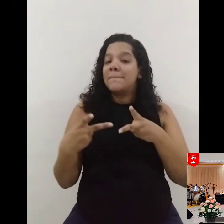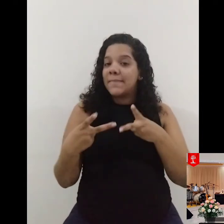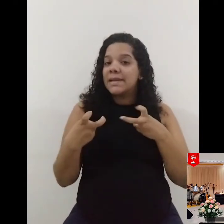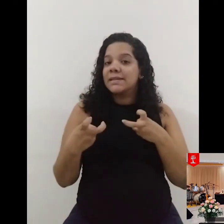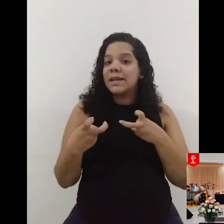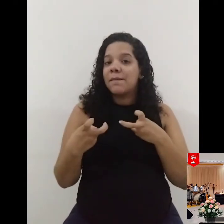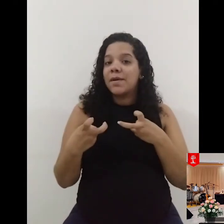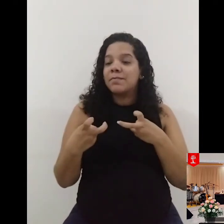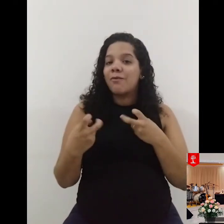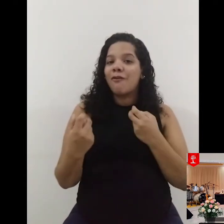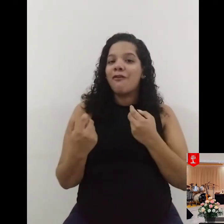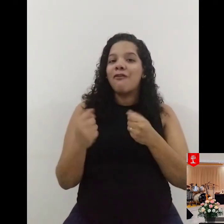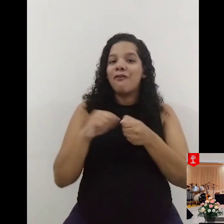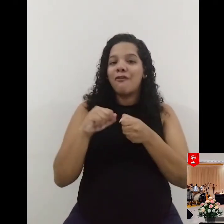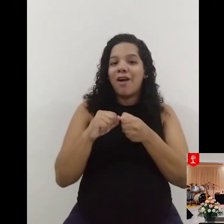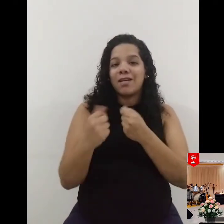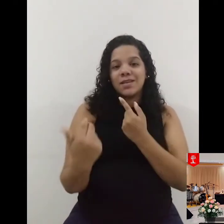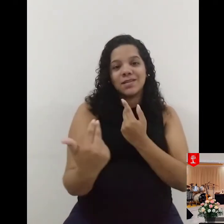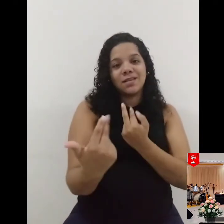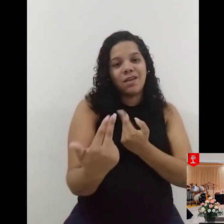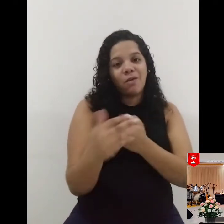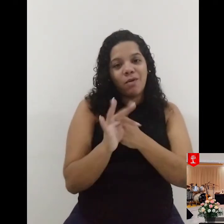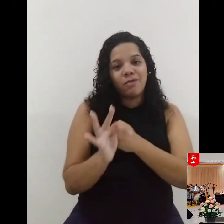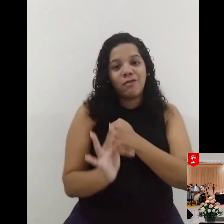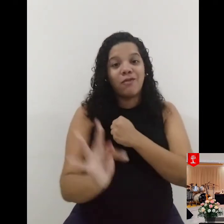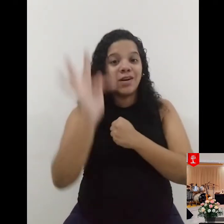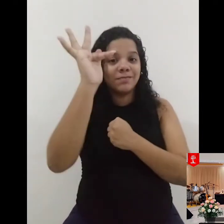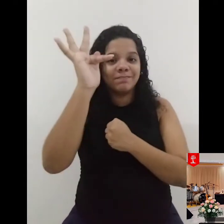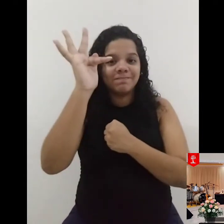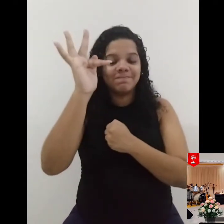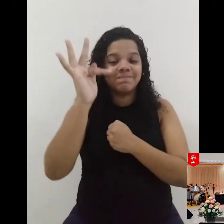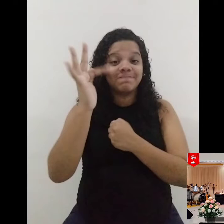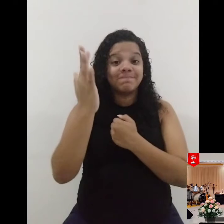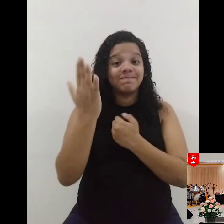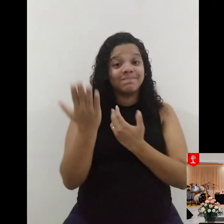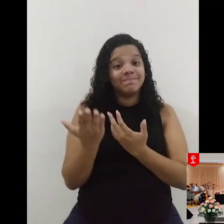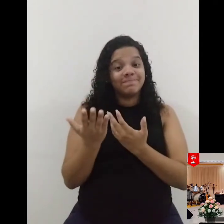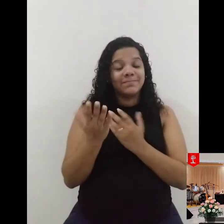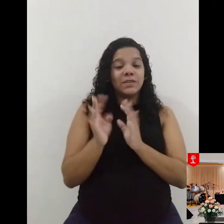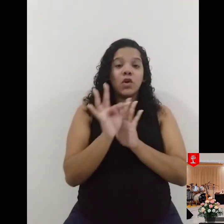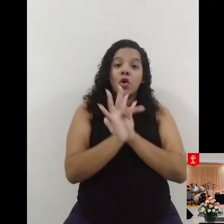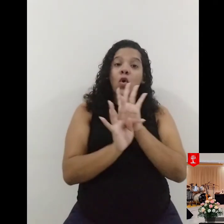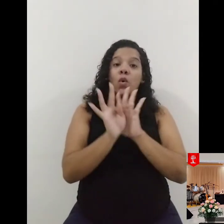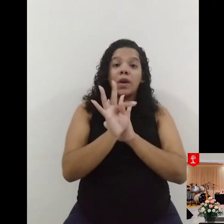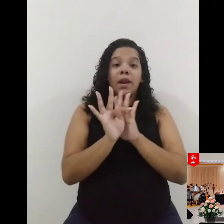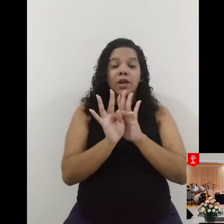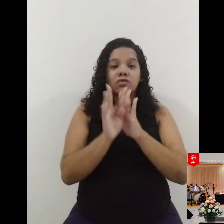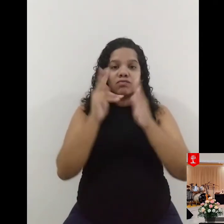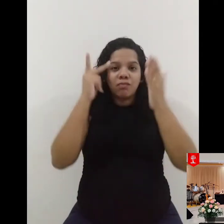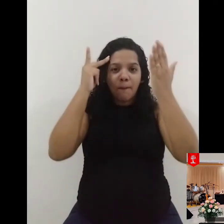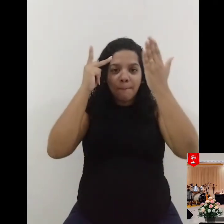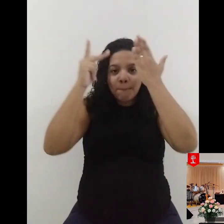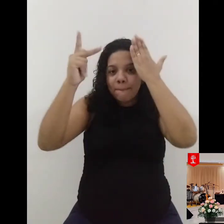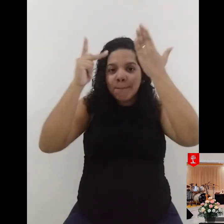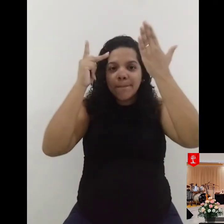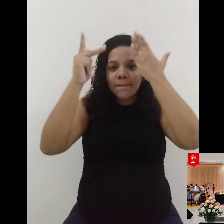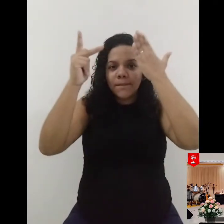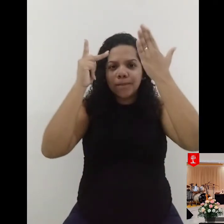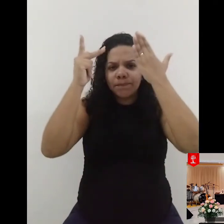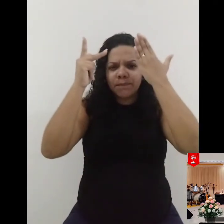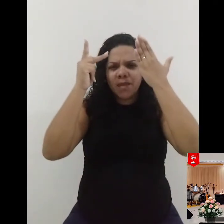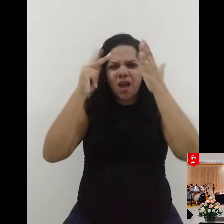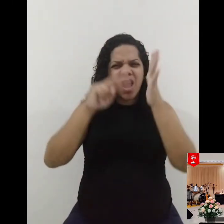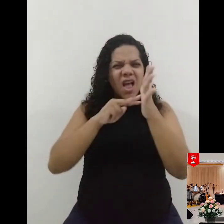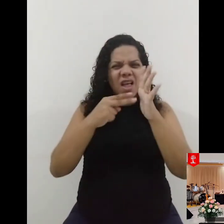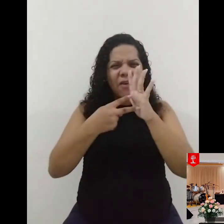didático muito utilizado pelos rabinos na época de Jesus. E Jesus, como um bom